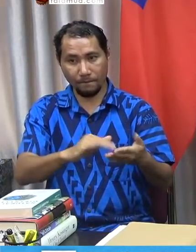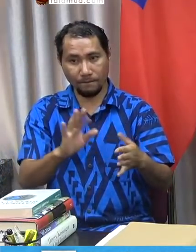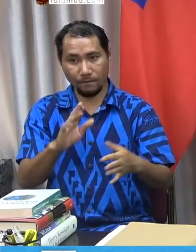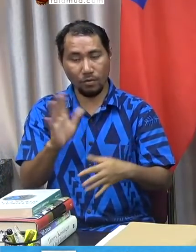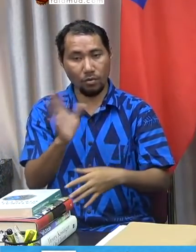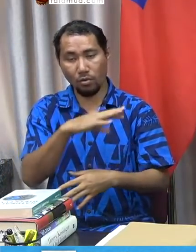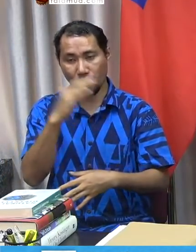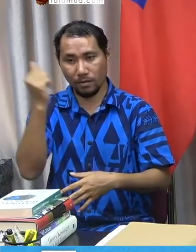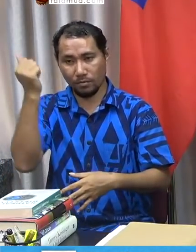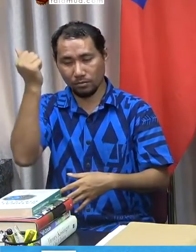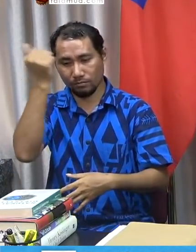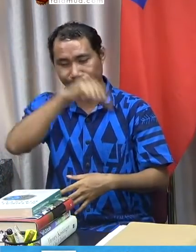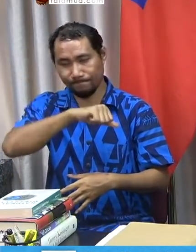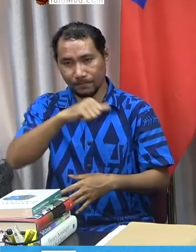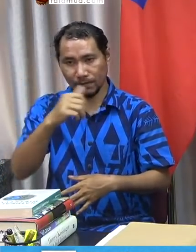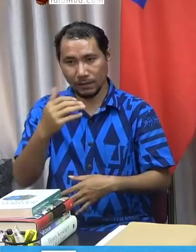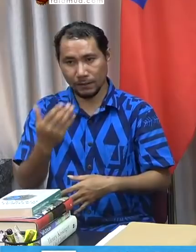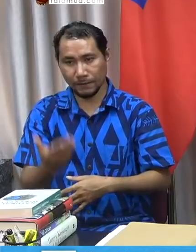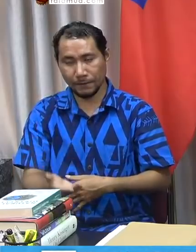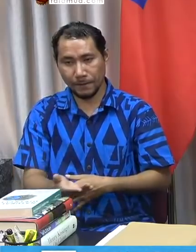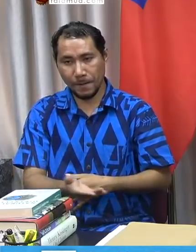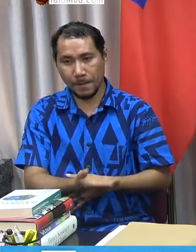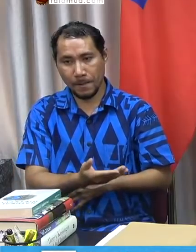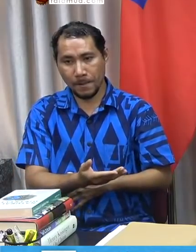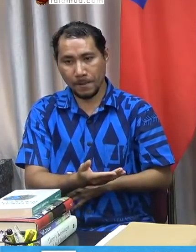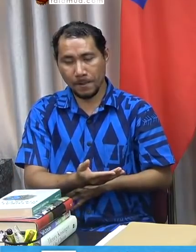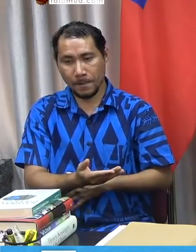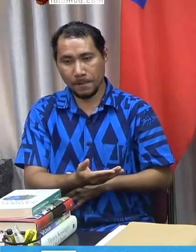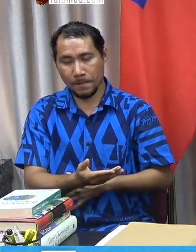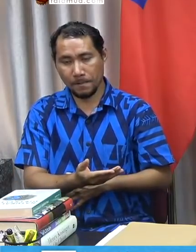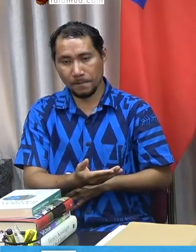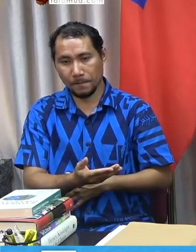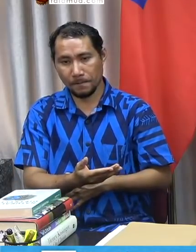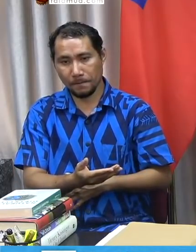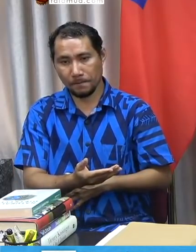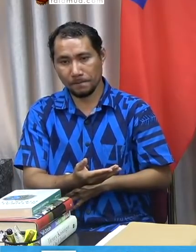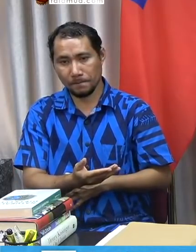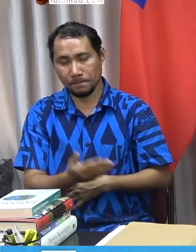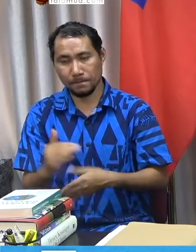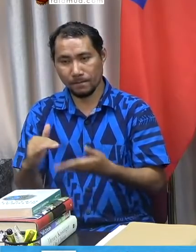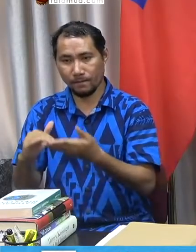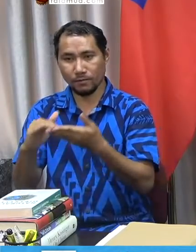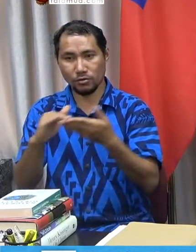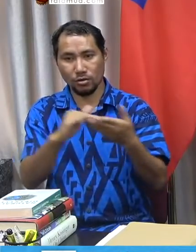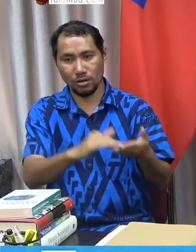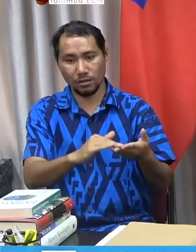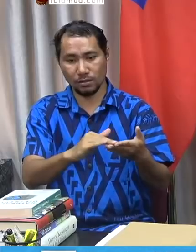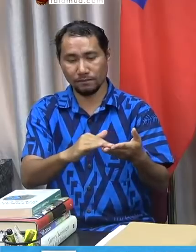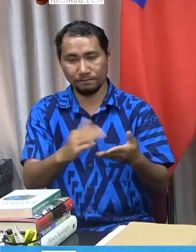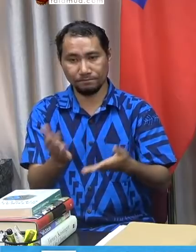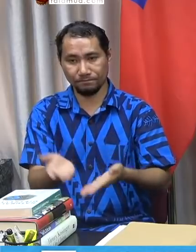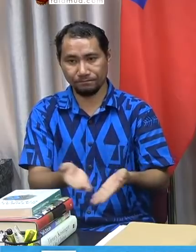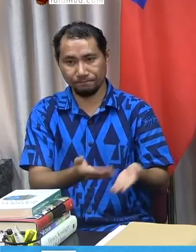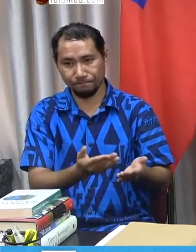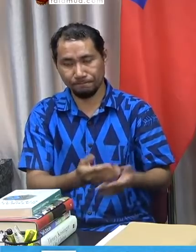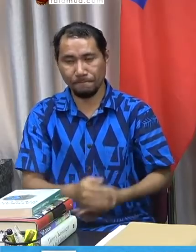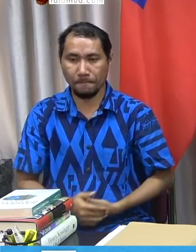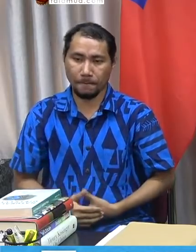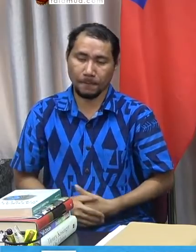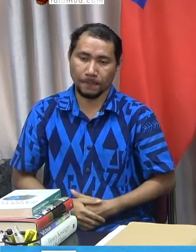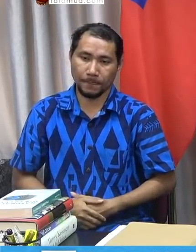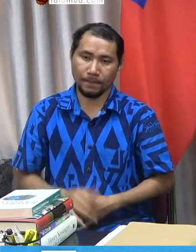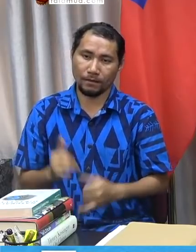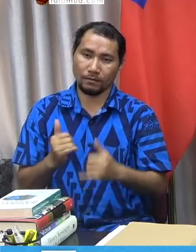mata uku whapene e whisosoani mai i lea tūlanga, ona o se tūlanga